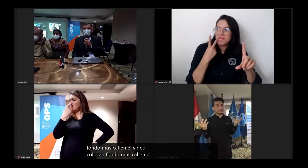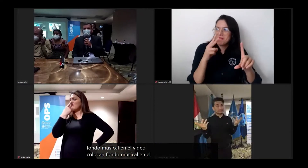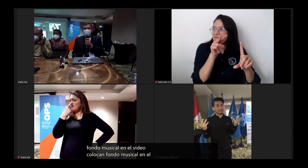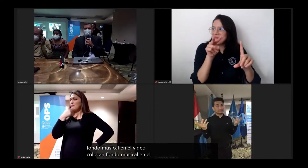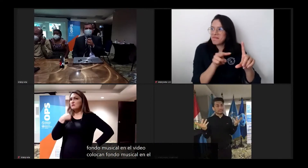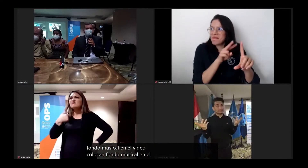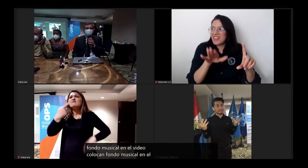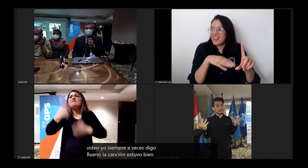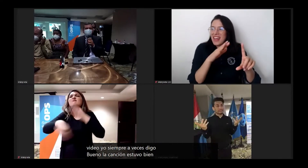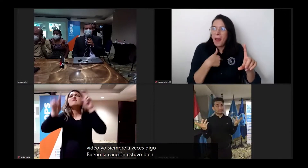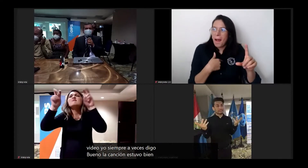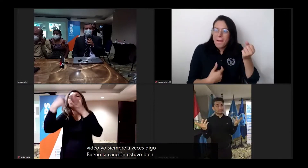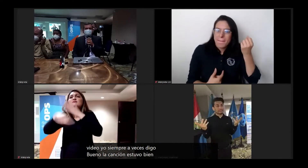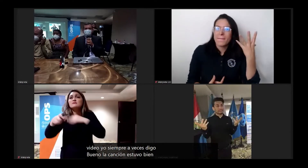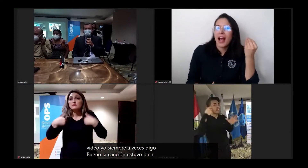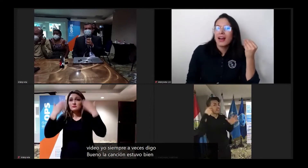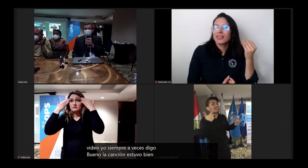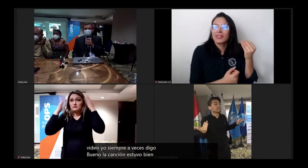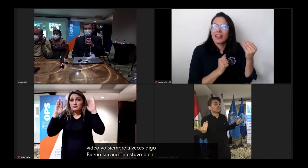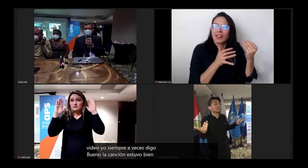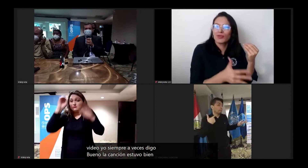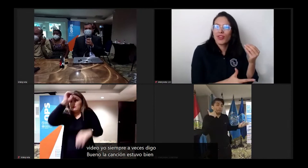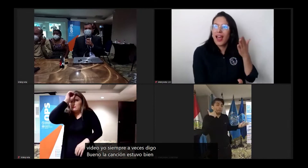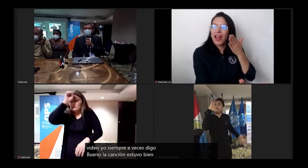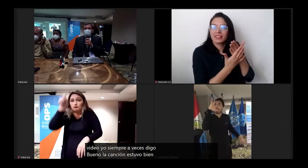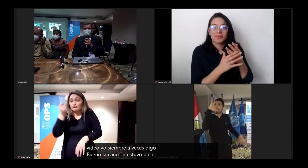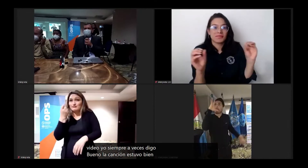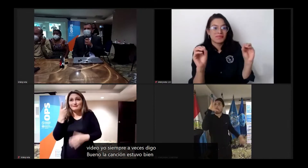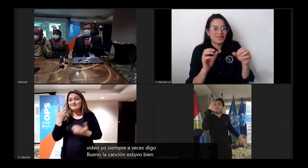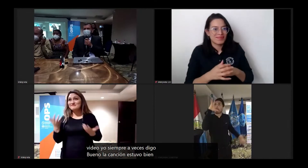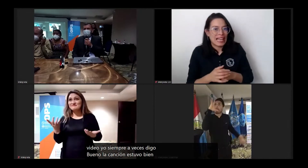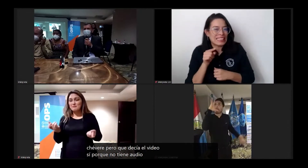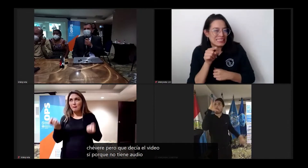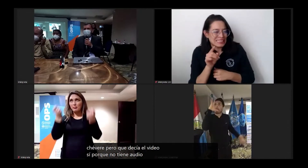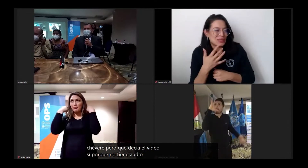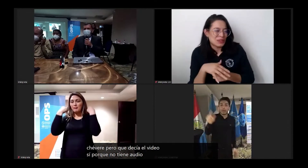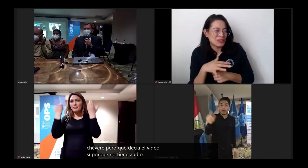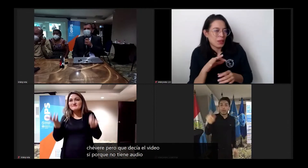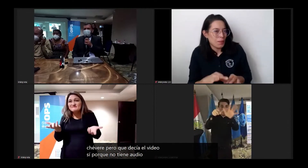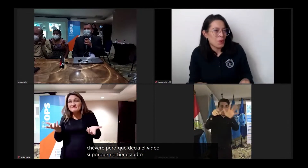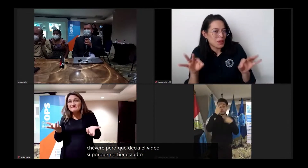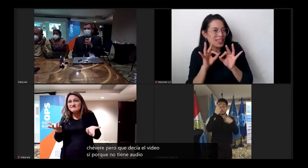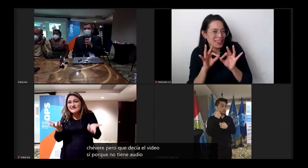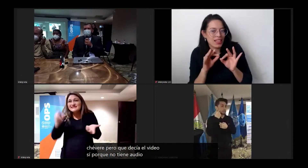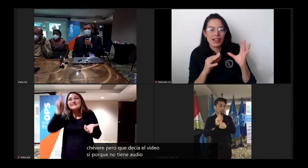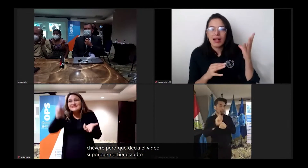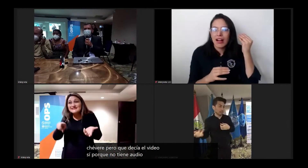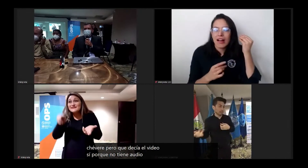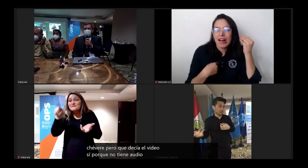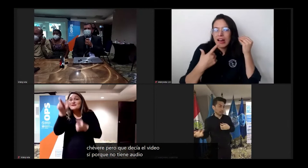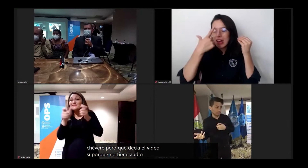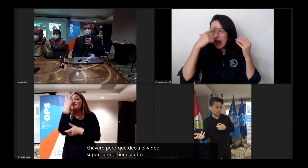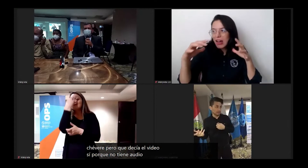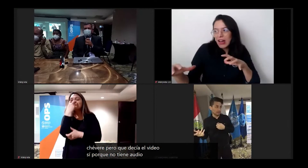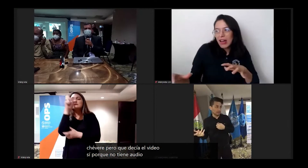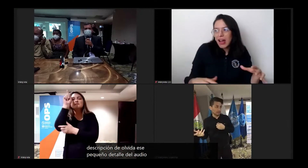Sí, porque no tiene audiodescripción. Se olvida ese pequeño detalle del audiodescripción.